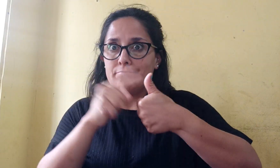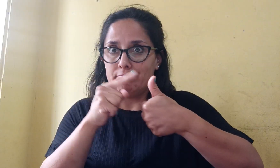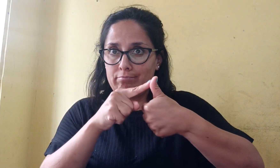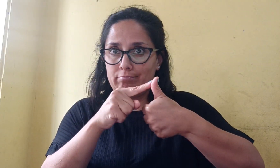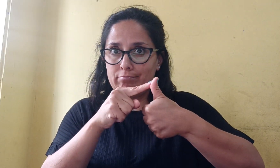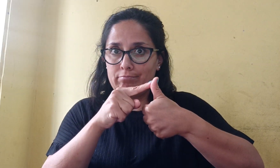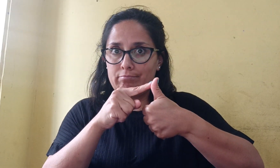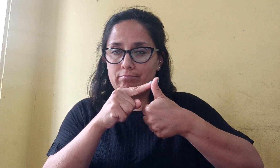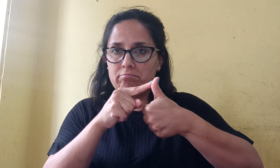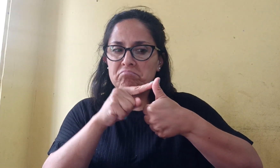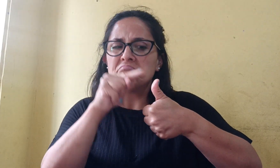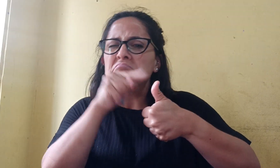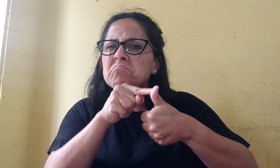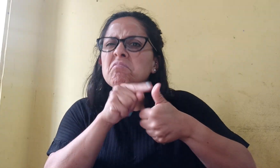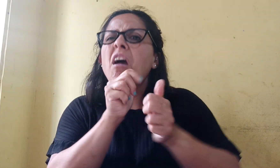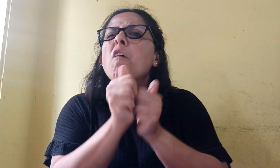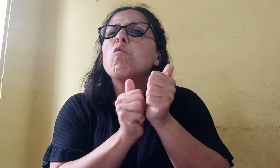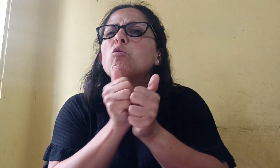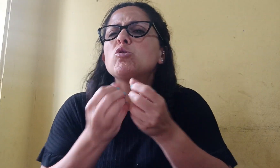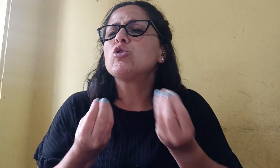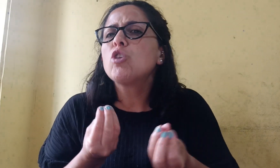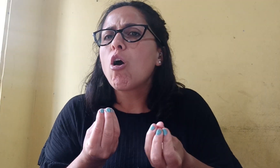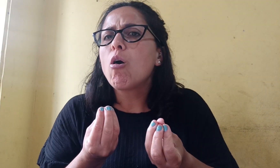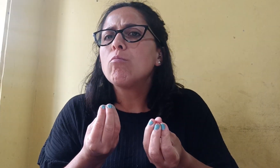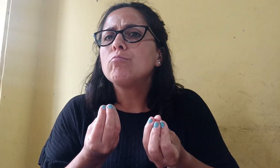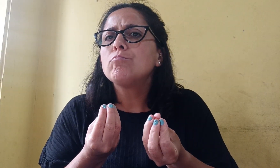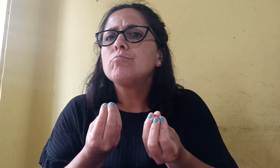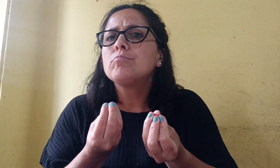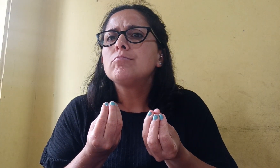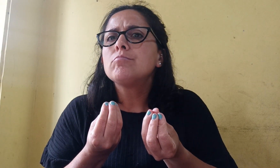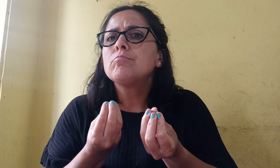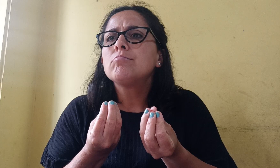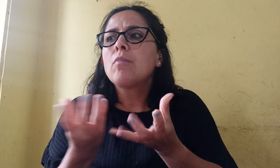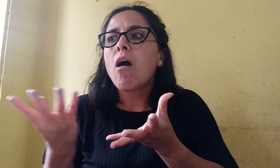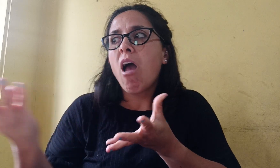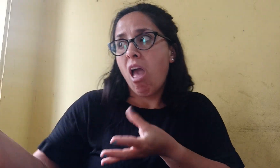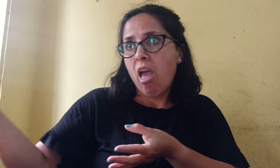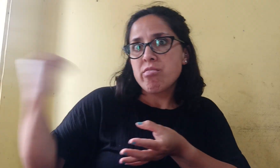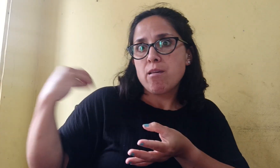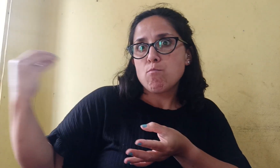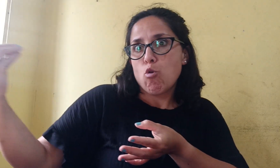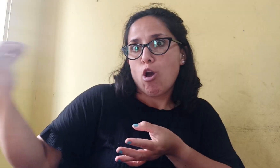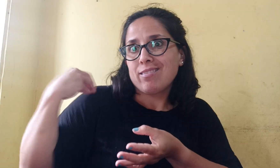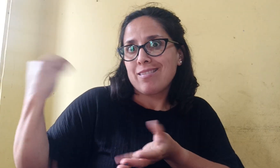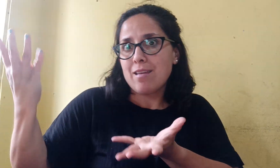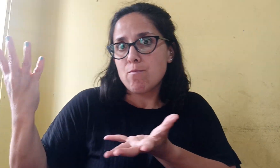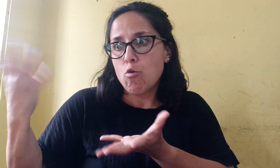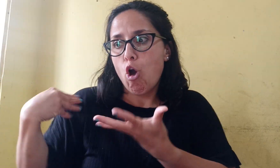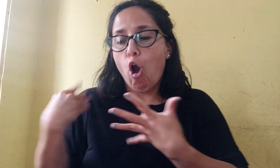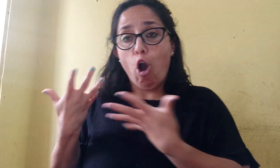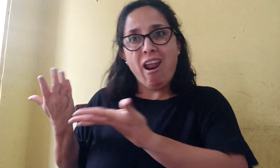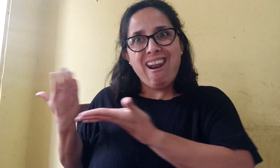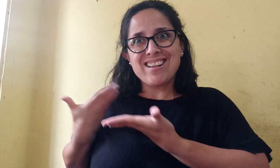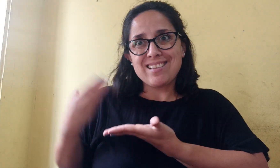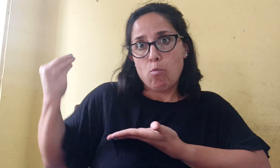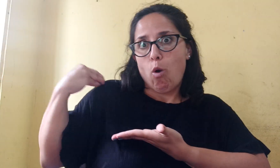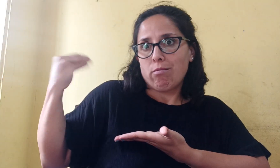Bueno, la función sensitiva se basa en captar estímulos, ¿sí? O sea, va a receptar distintos